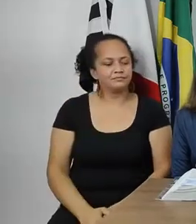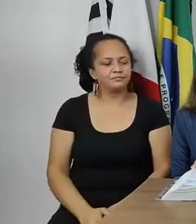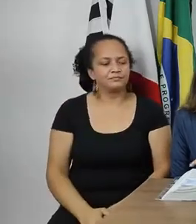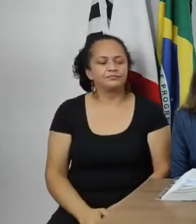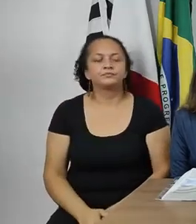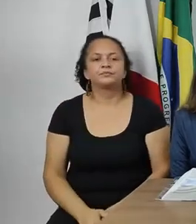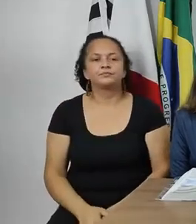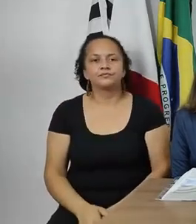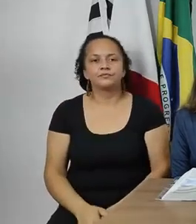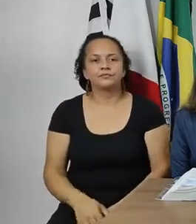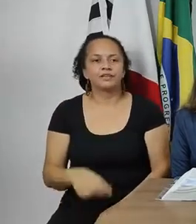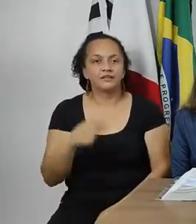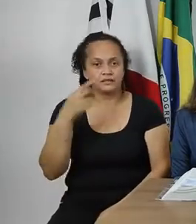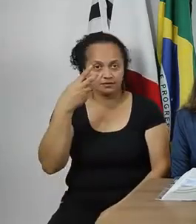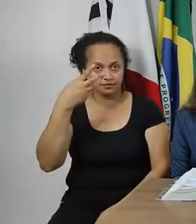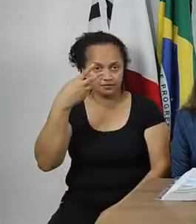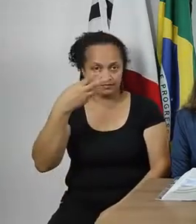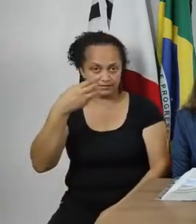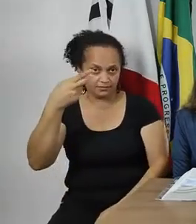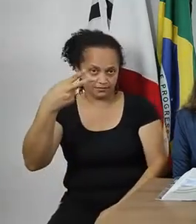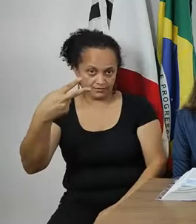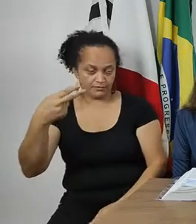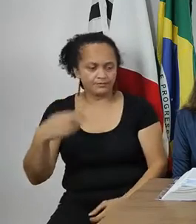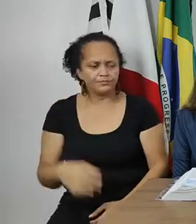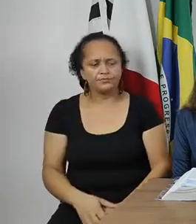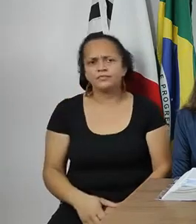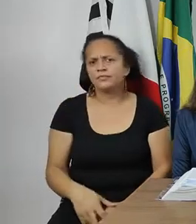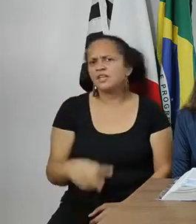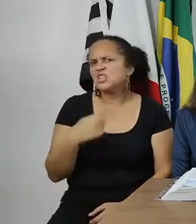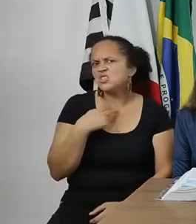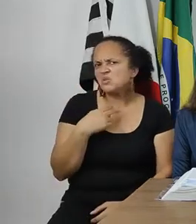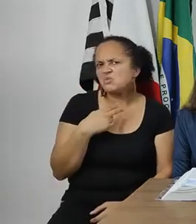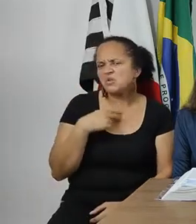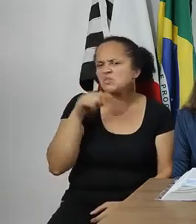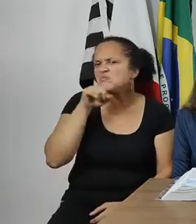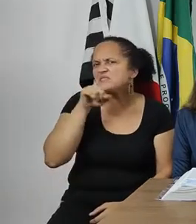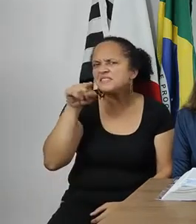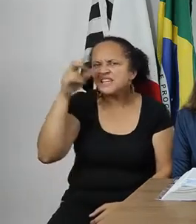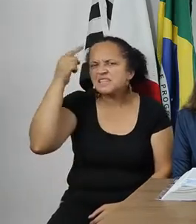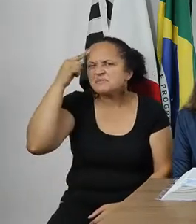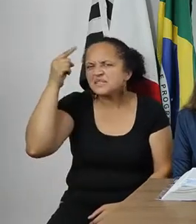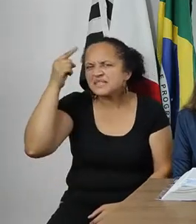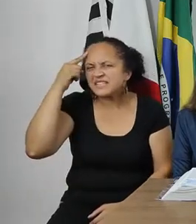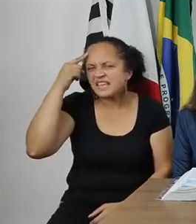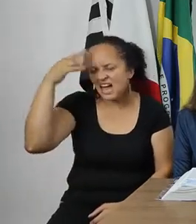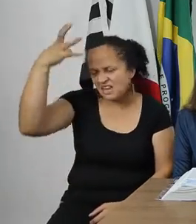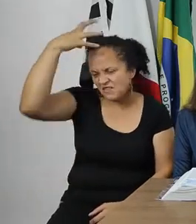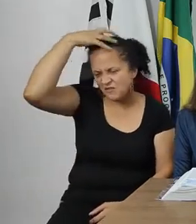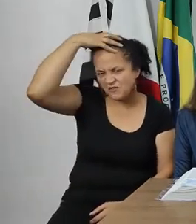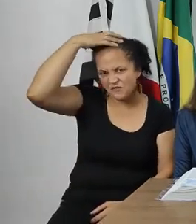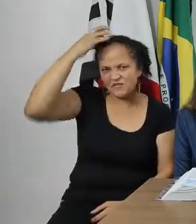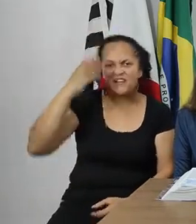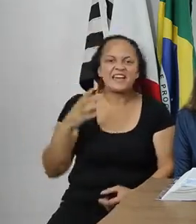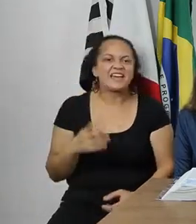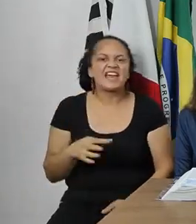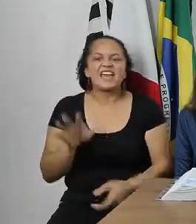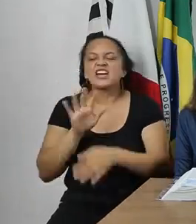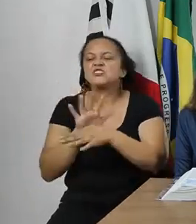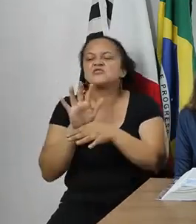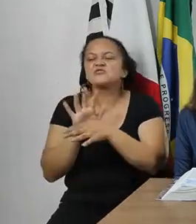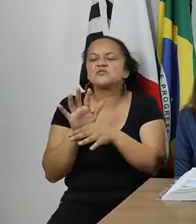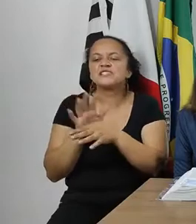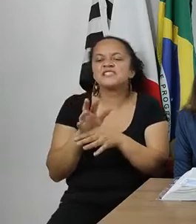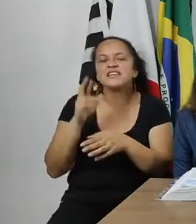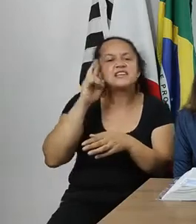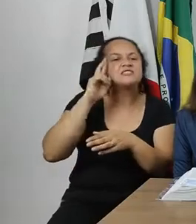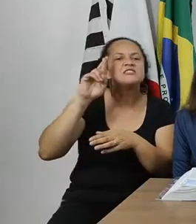B. Não deixem que Ezequias os engane, fazendo vocês pensarem que o Senhor vai salvá-los. Será que os